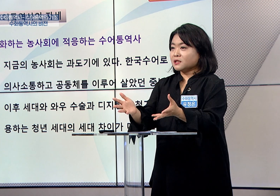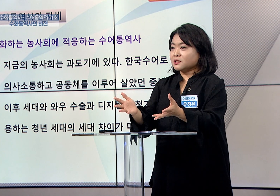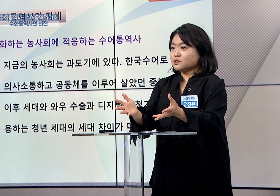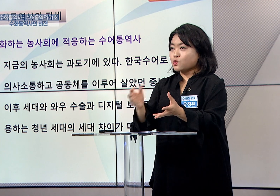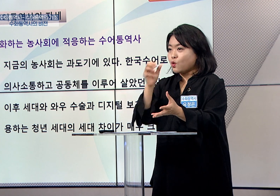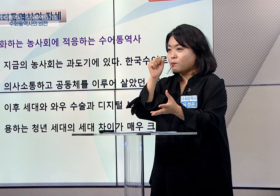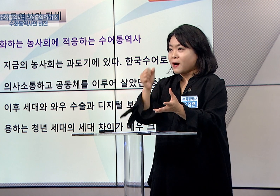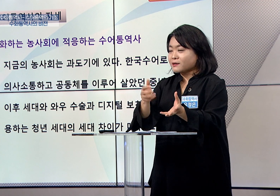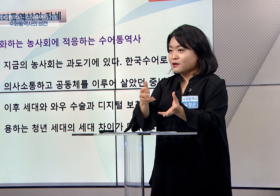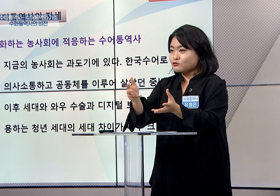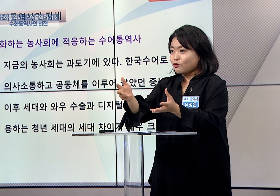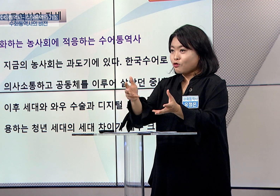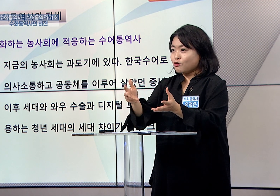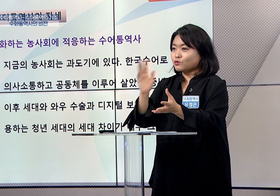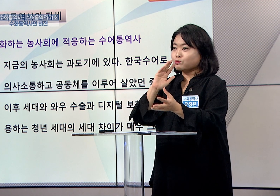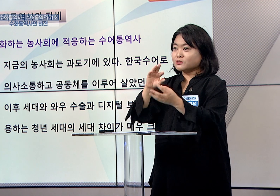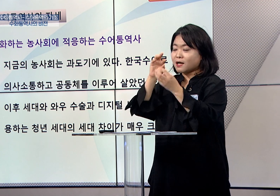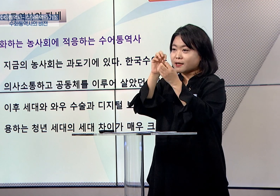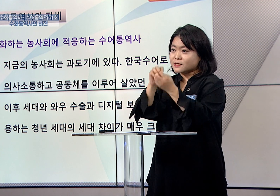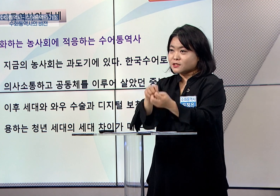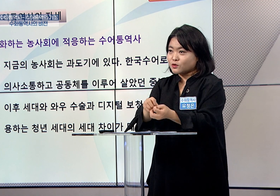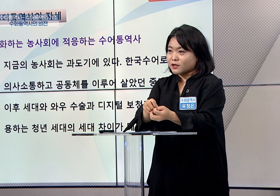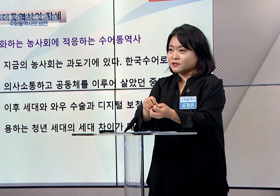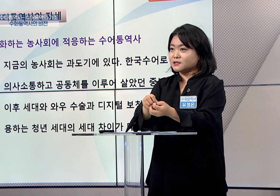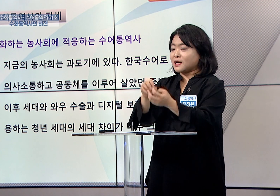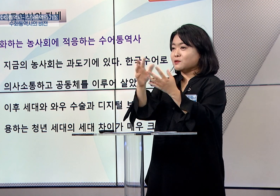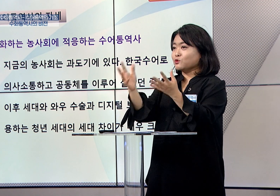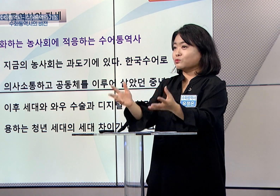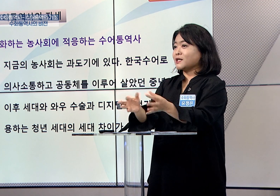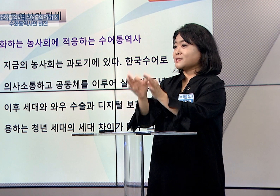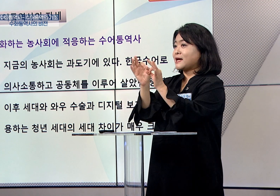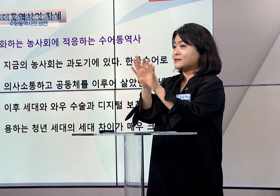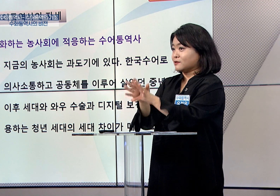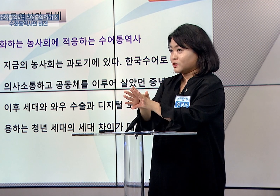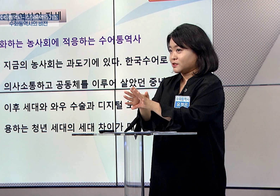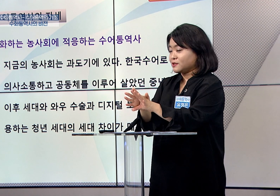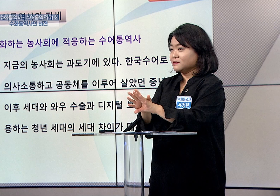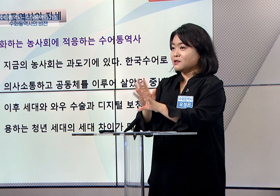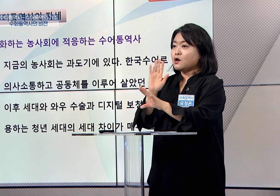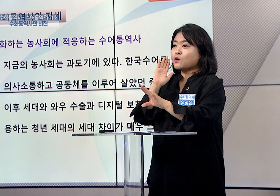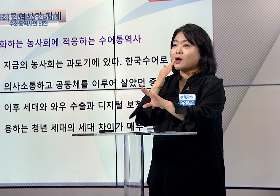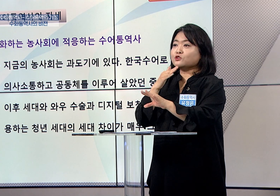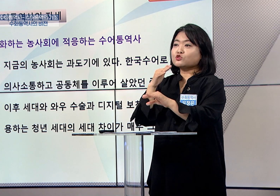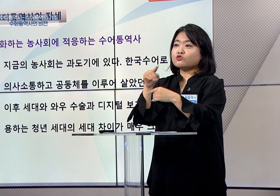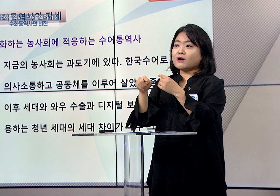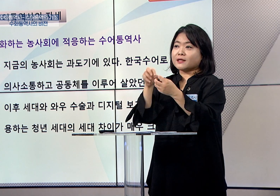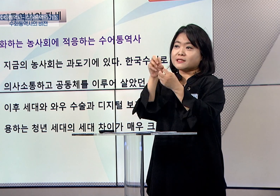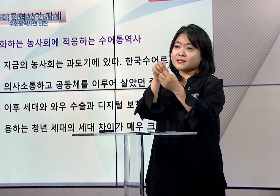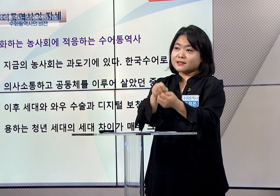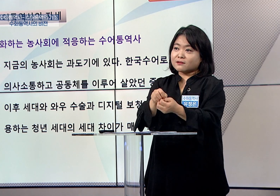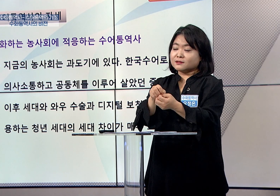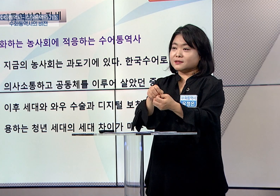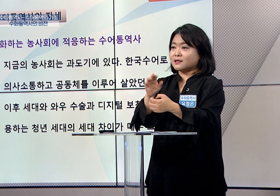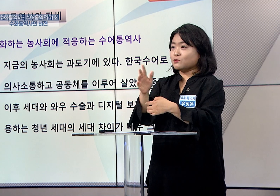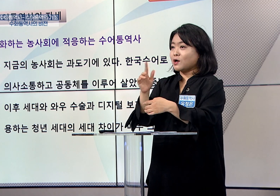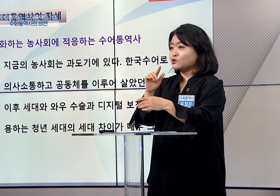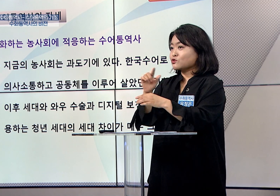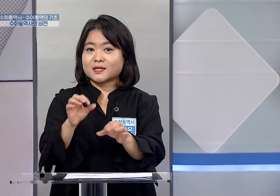이들이 좋은 방향으로 농문화가 계승이 될 것인지 아니면 농문화가 사라질 것인지 관용수어가 계승이 될 것인지 아니면 관용수어가